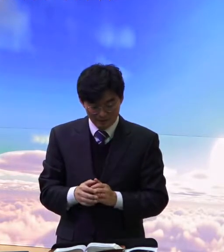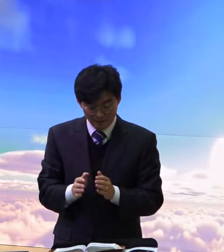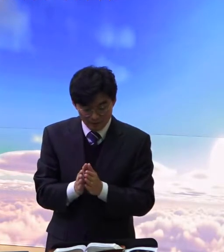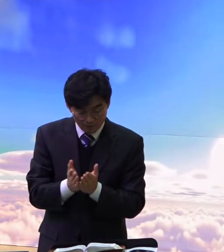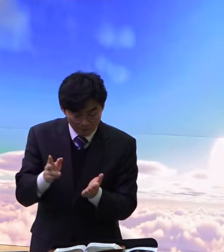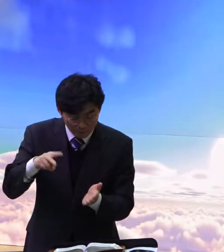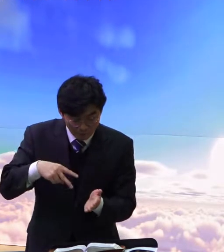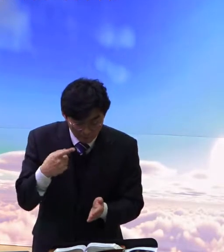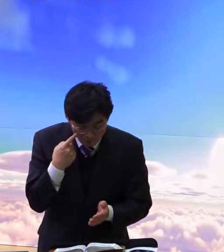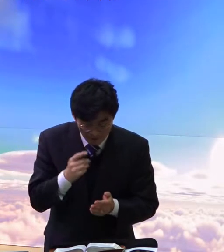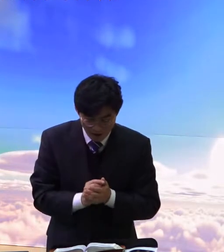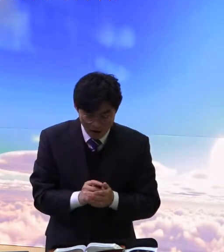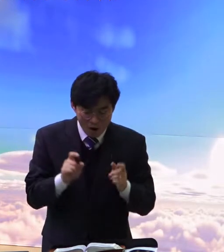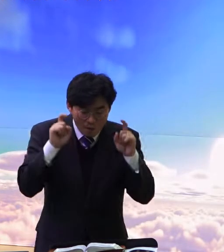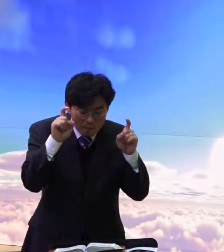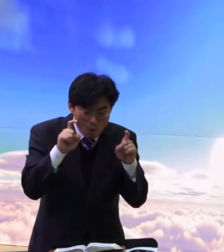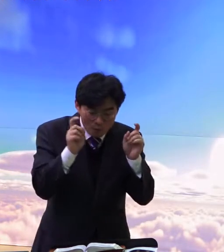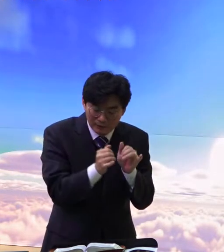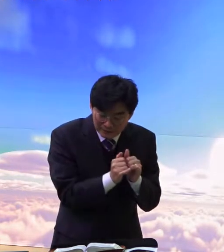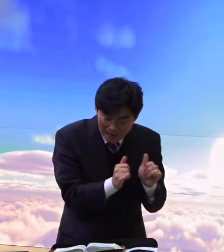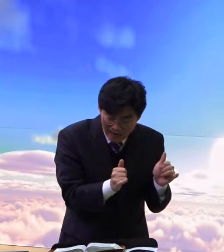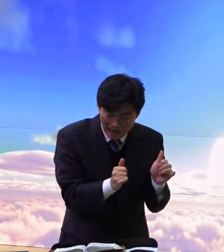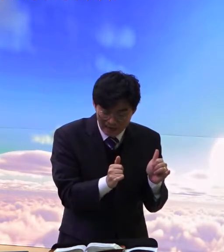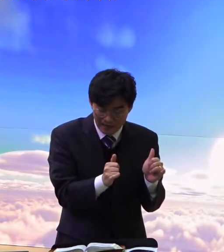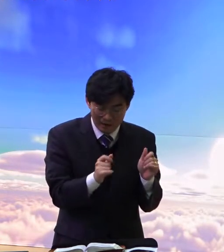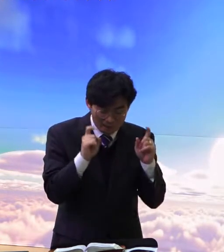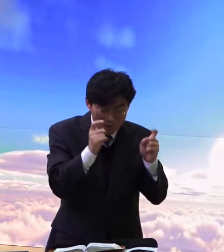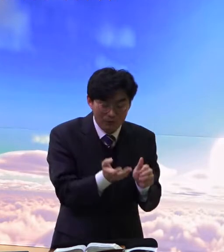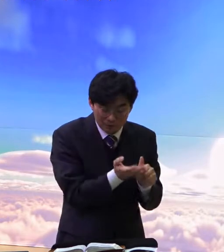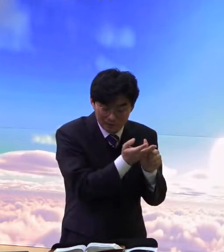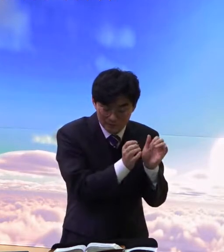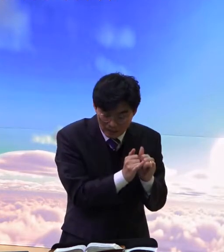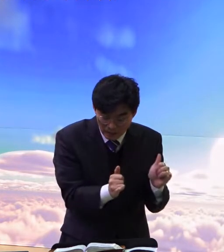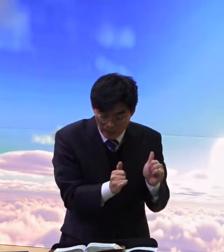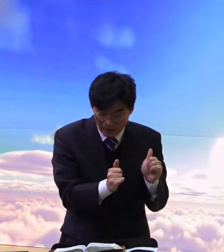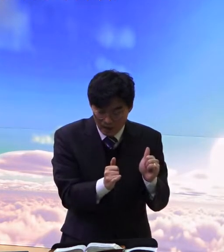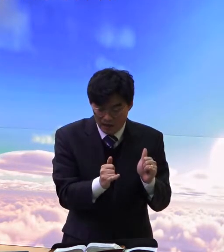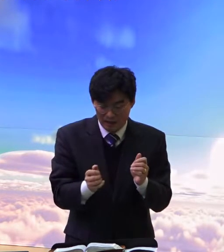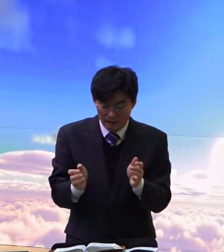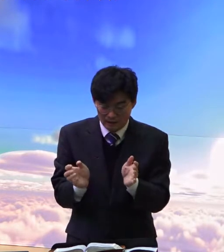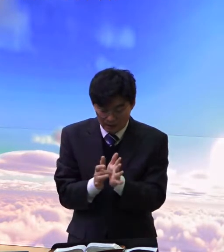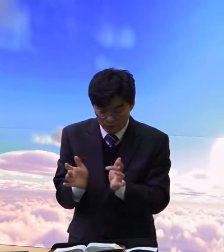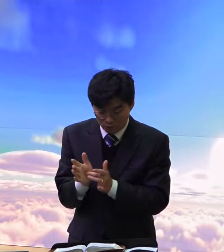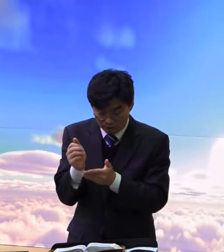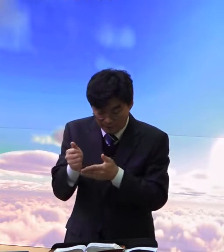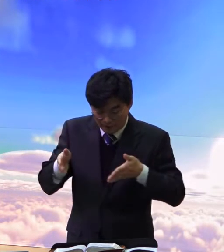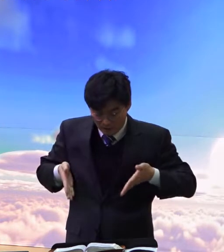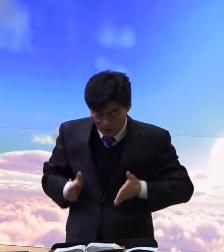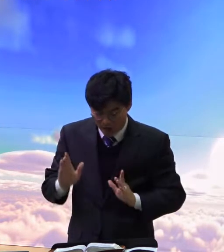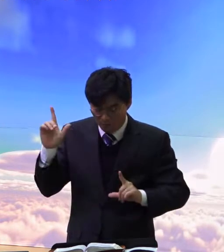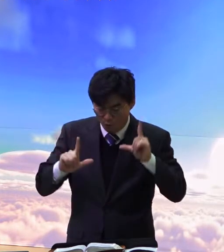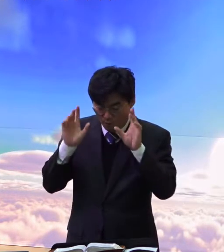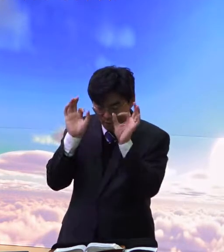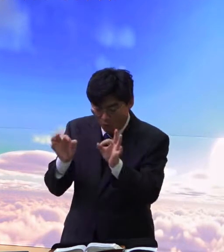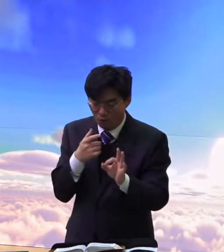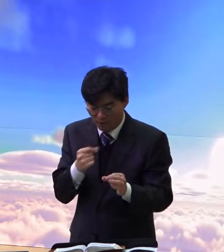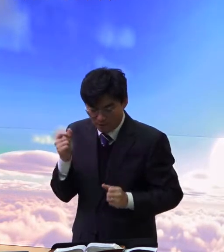마구간에 구유에 누워 계신 예수님을 만났습니다. 가장 낮은 자리, 세상에서 가장